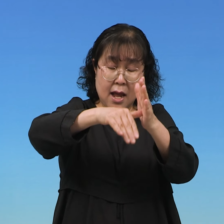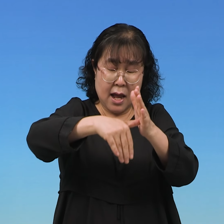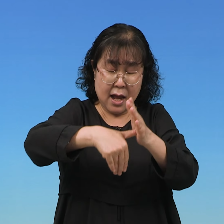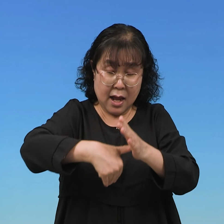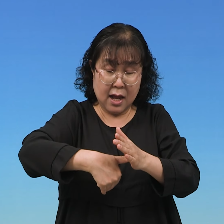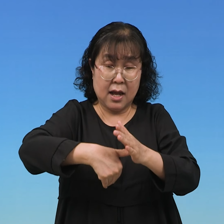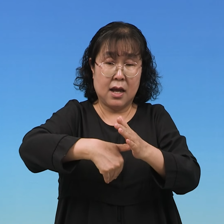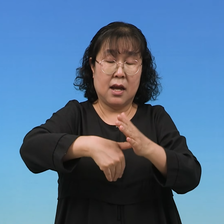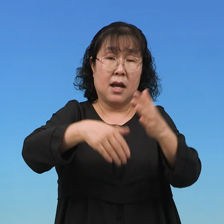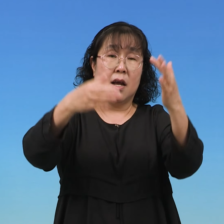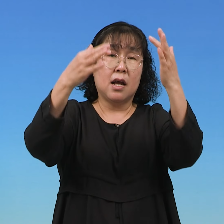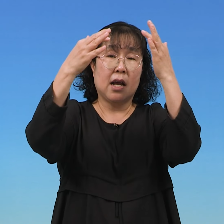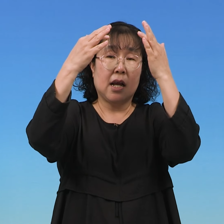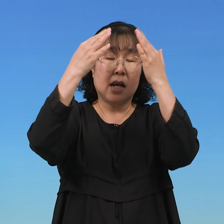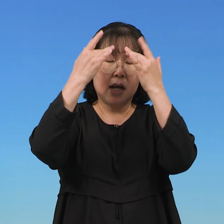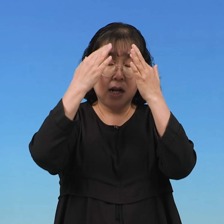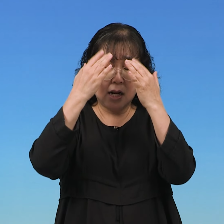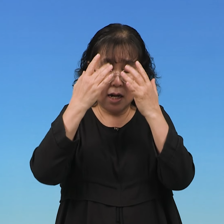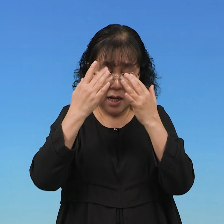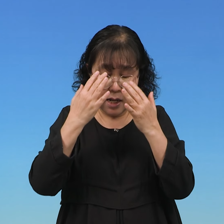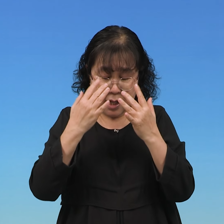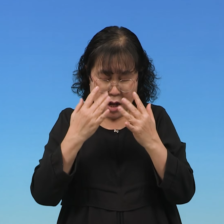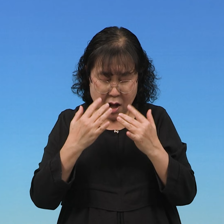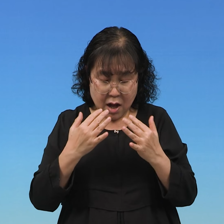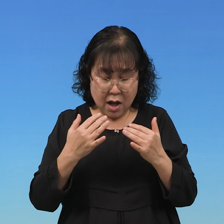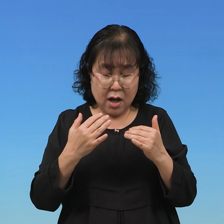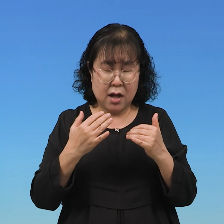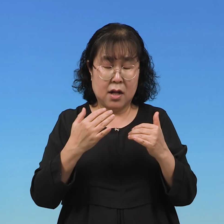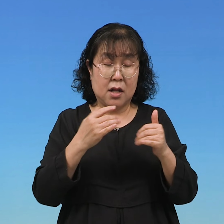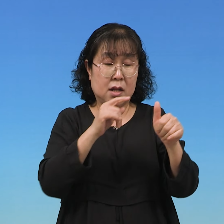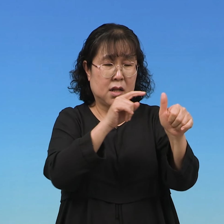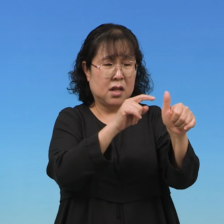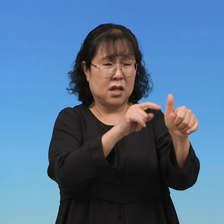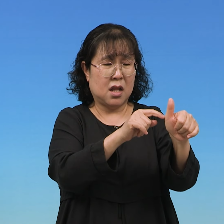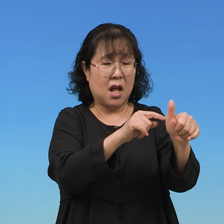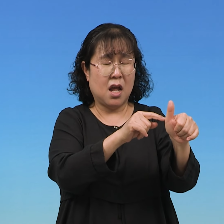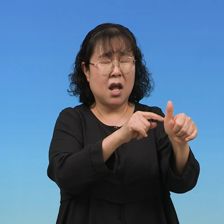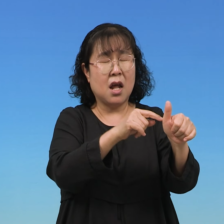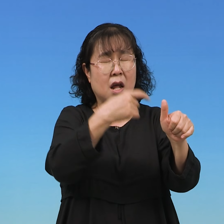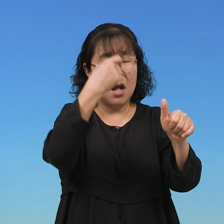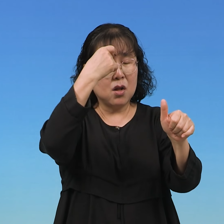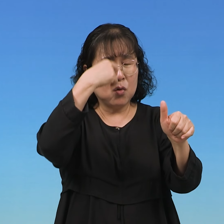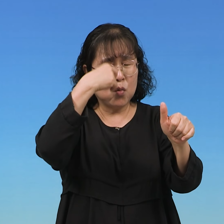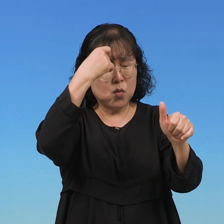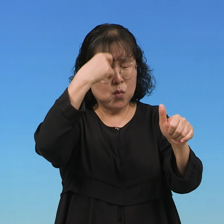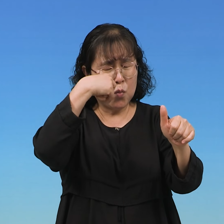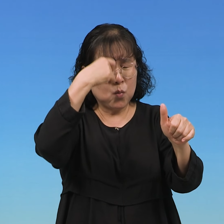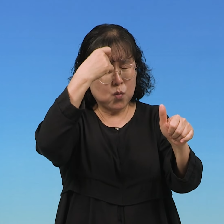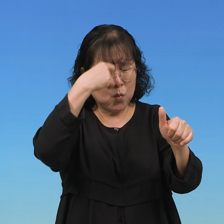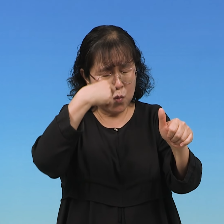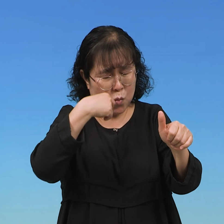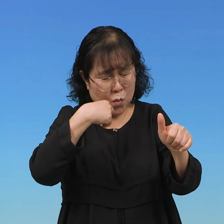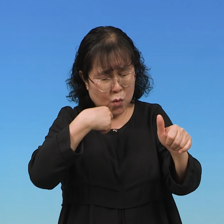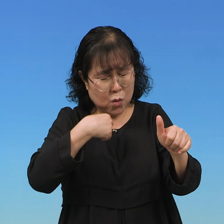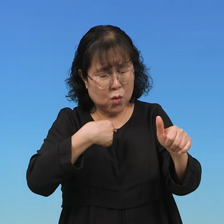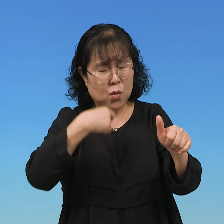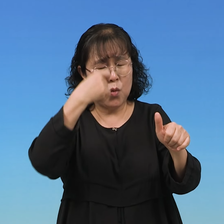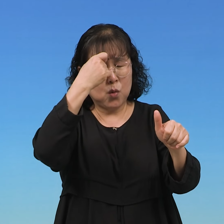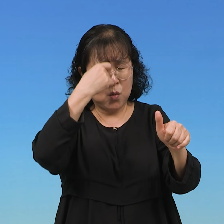흘리던 내 눈물, 주님의 십자가 그 눈물을 위해